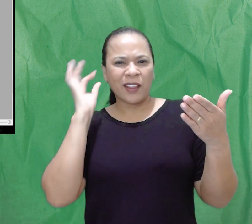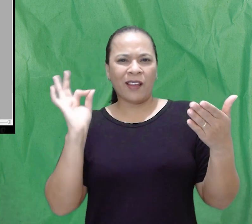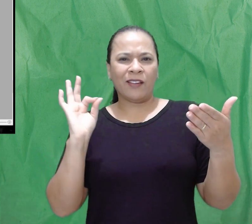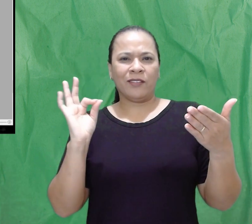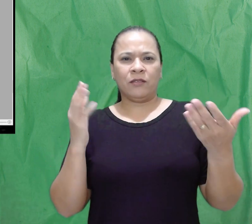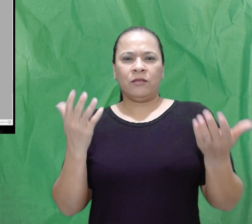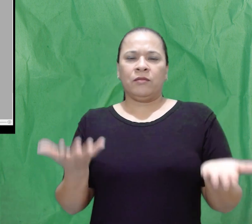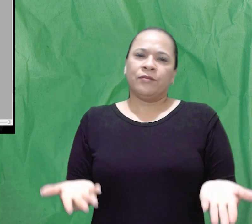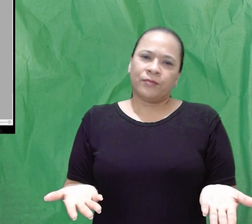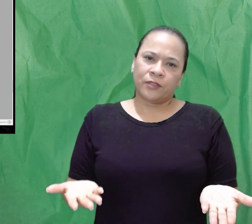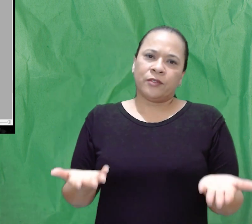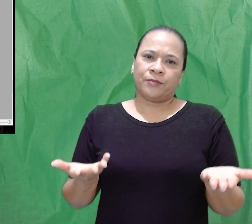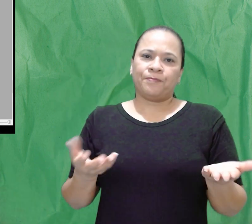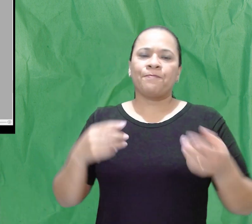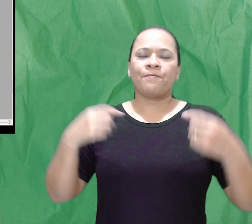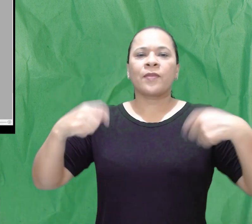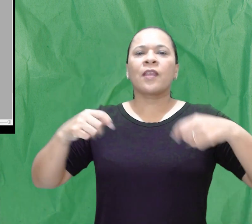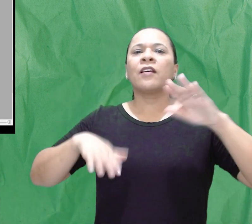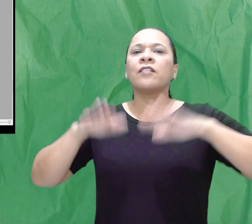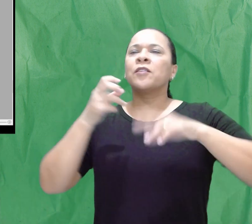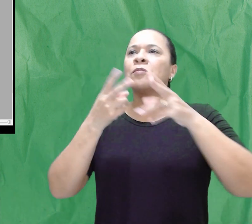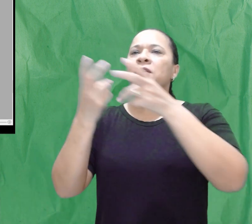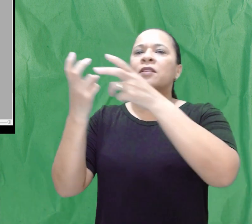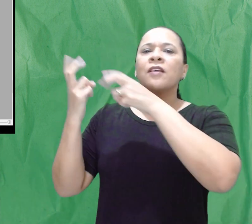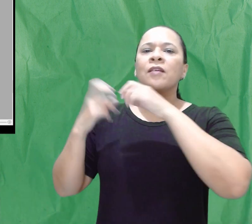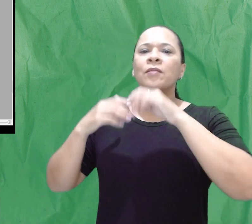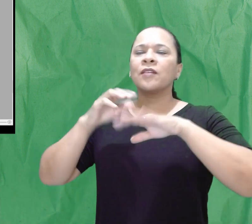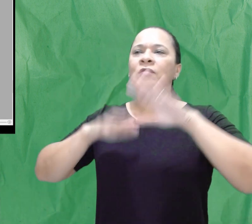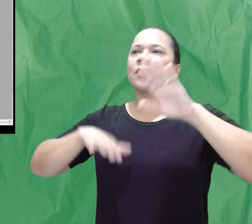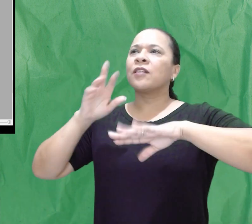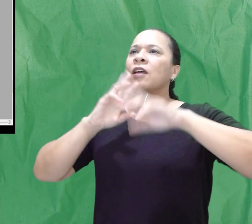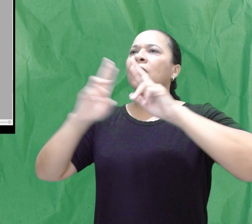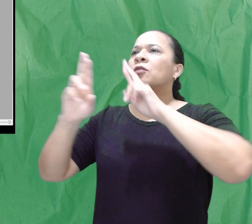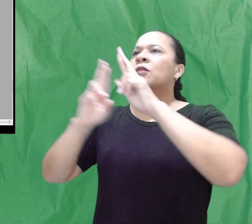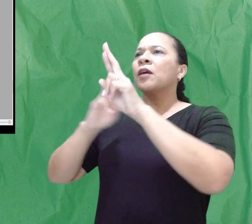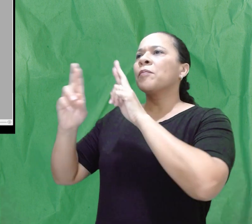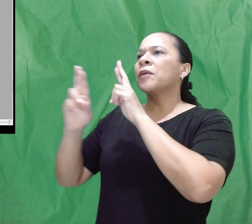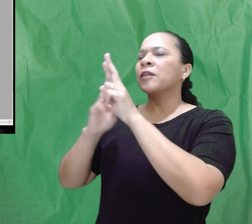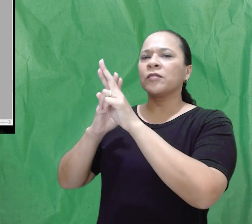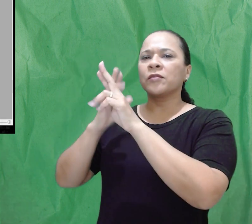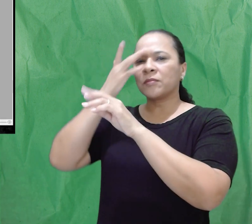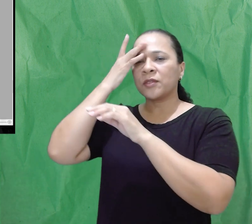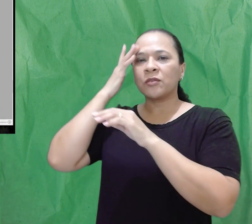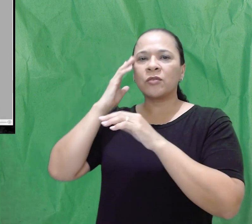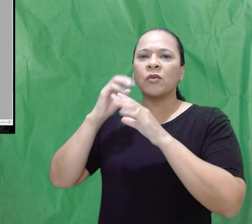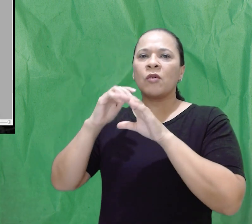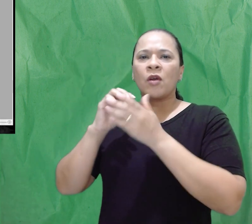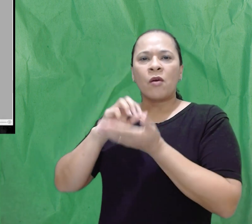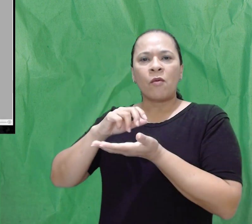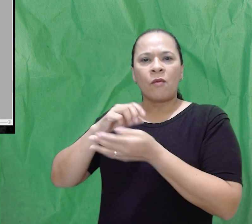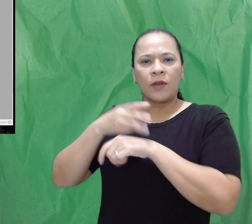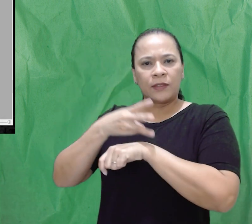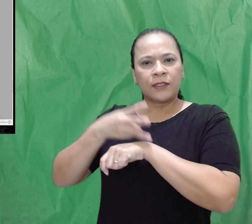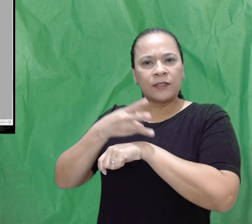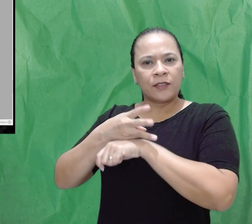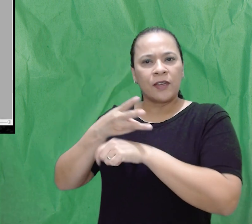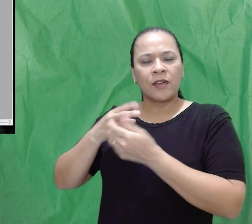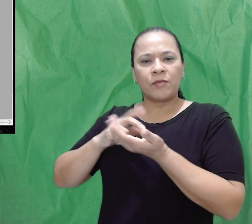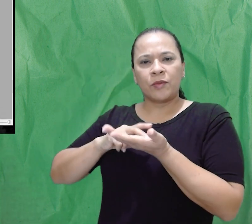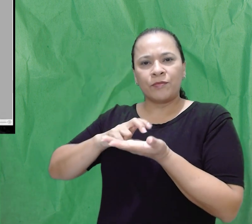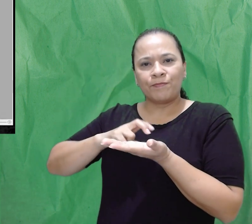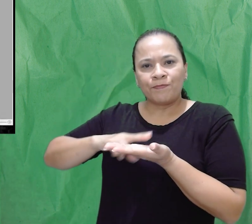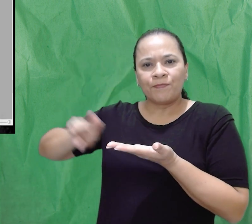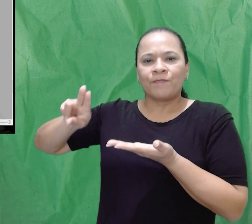várias situações, até no nosso dia a dia de relacionamento, né? Às vezes você manda uma mensagem no WhatsApp, a pessoa interpreta de uma